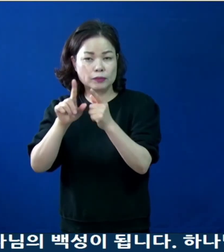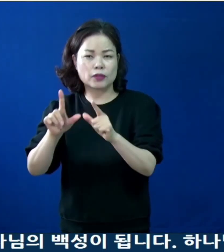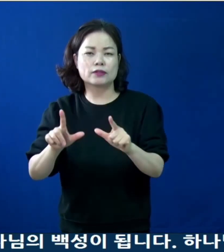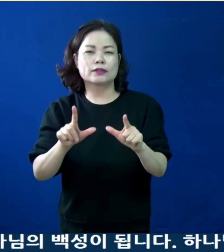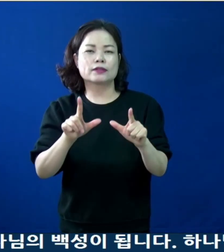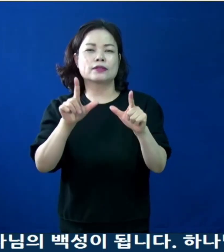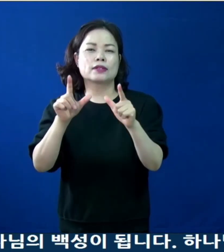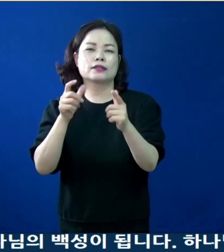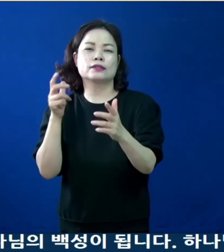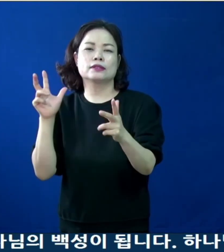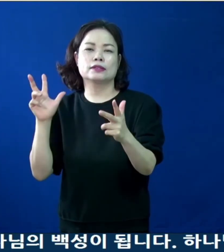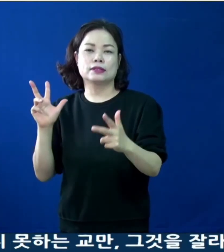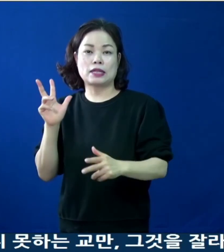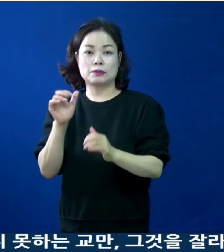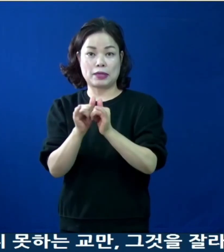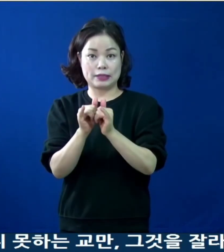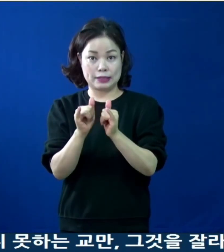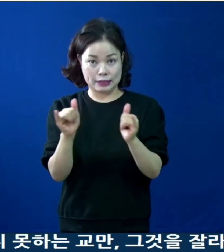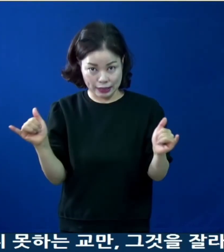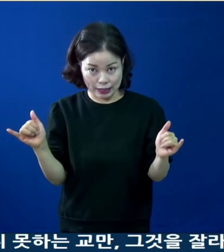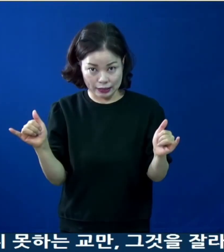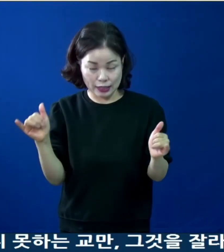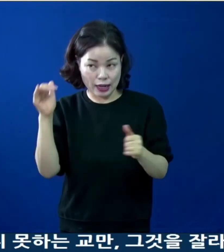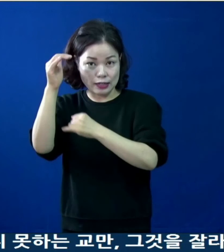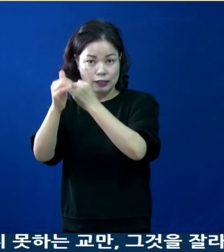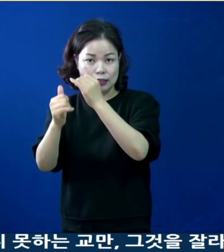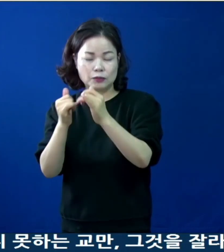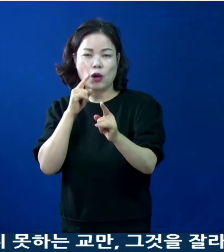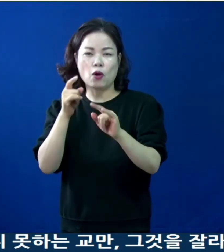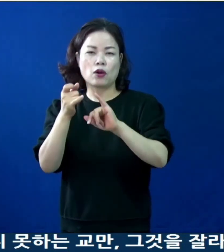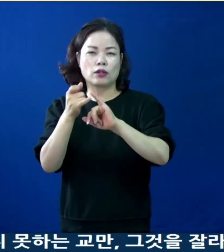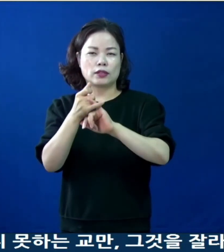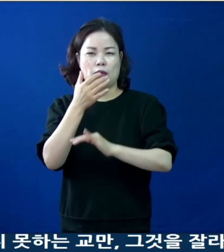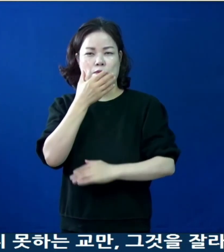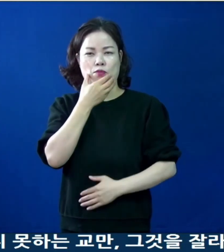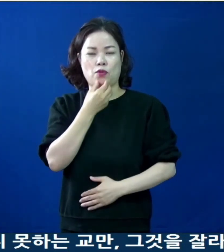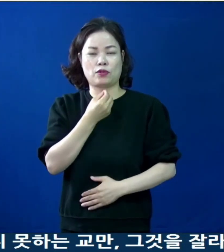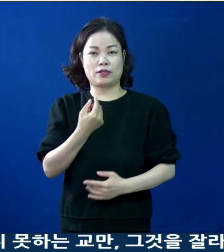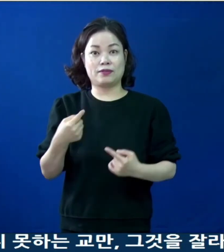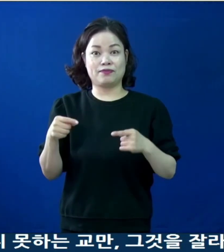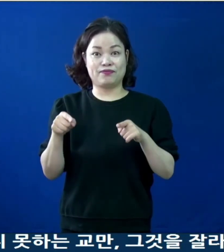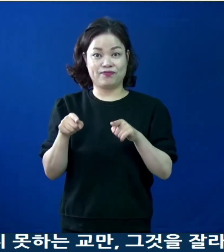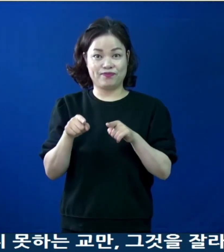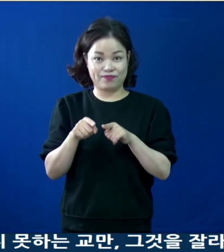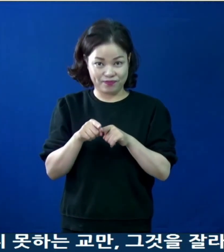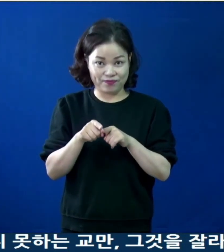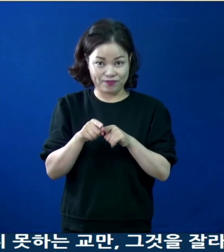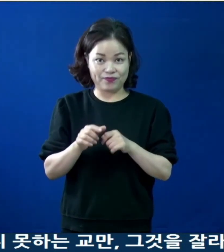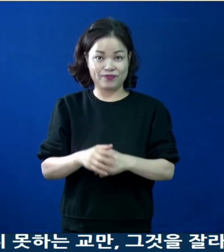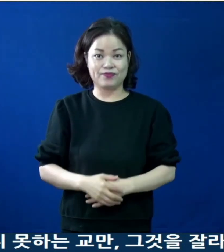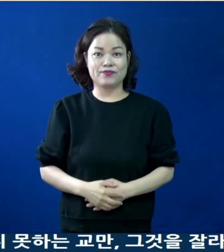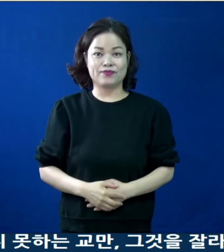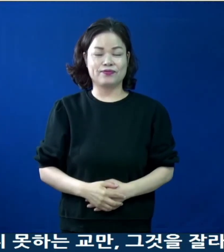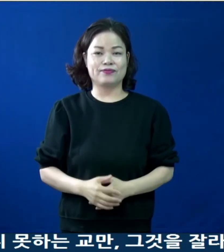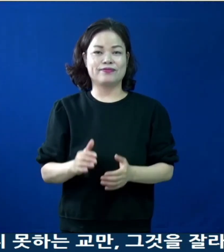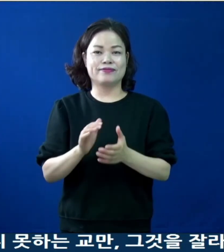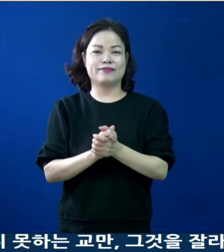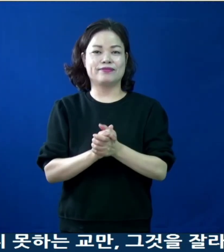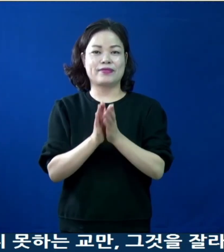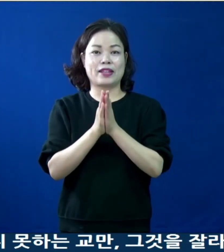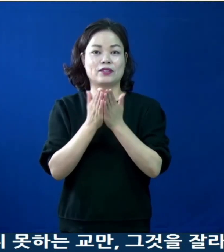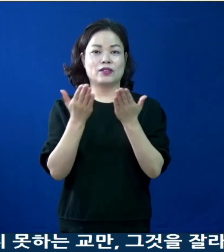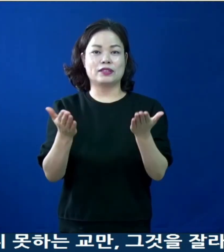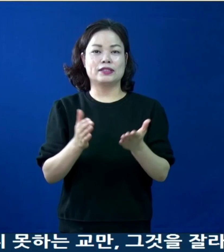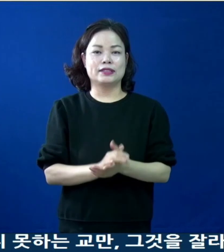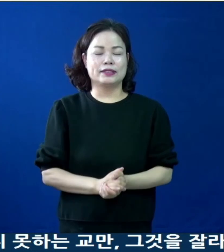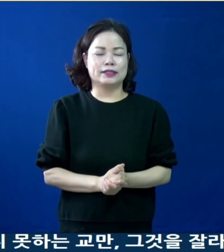살아가기로 다짐하는 자들에게 하나님의 언약의 복이 함께 하실 것입니다. 아멘. 기도하겠습니다.